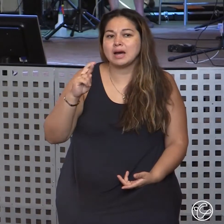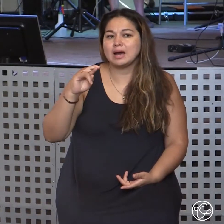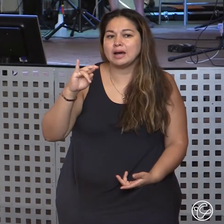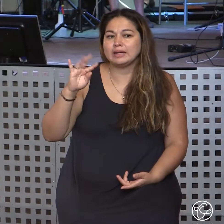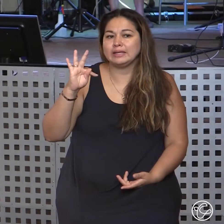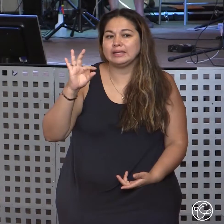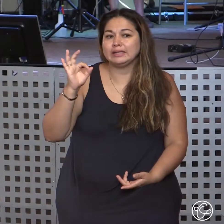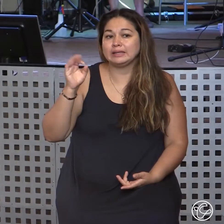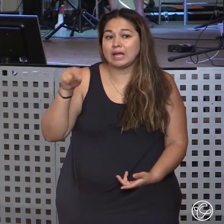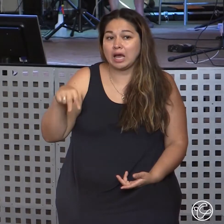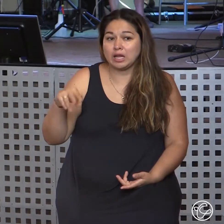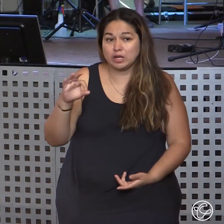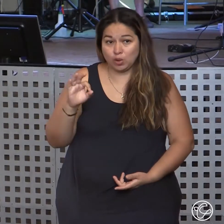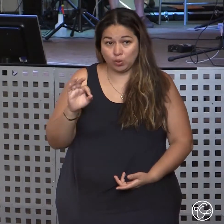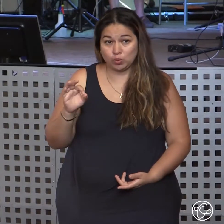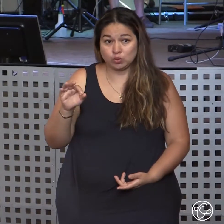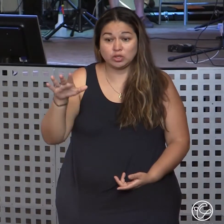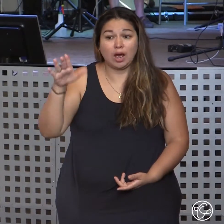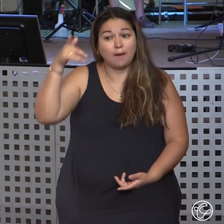Jesucristo es judío, no es samaritano.